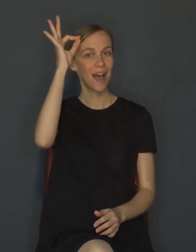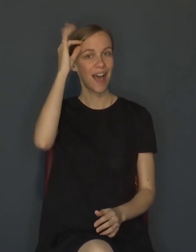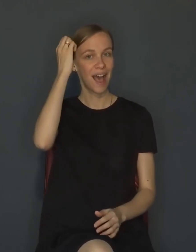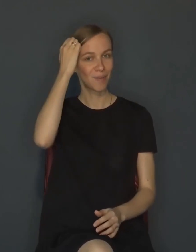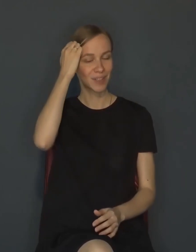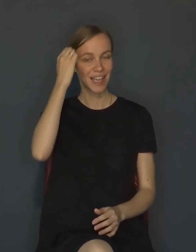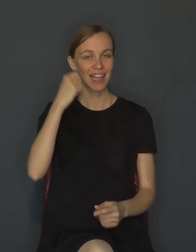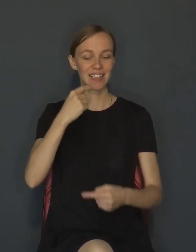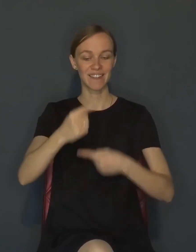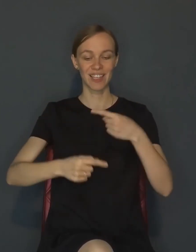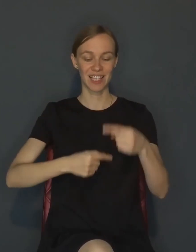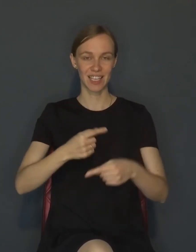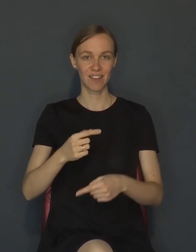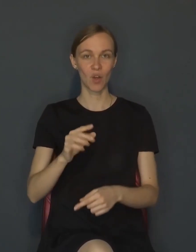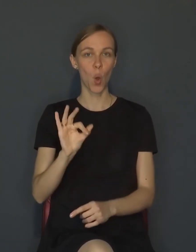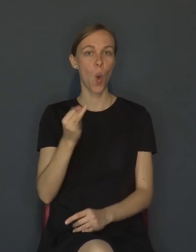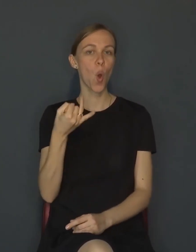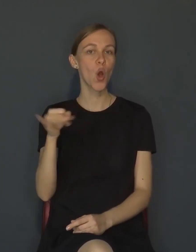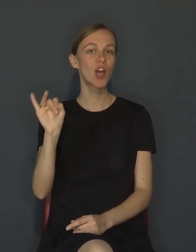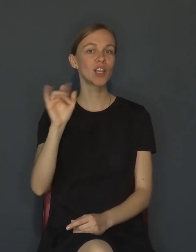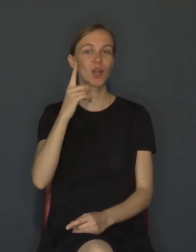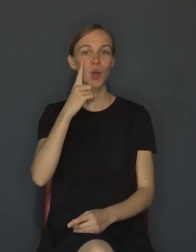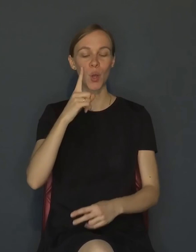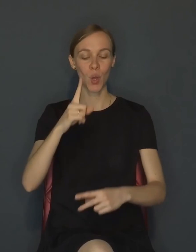ой, роди наш красний,